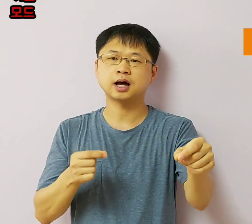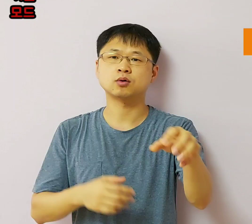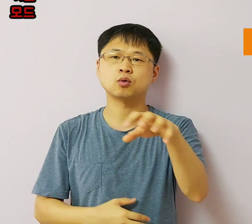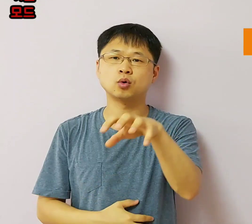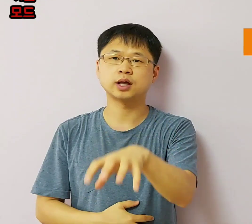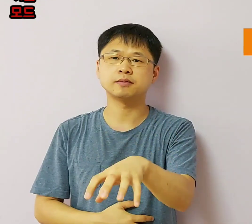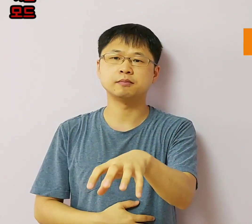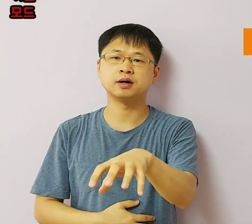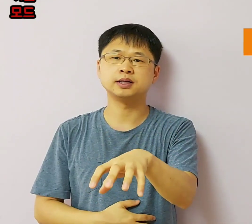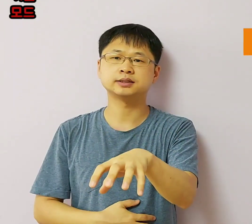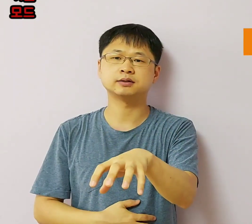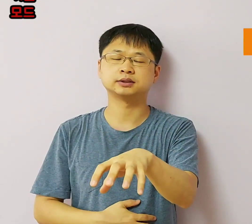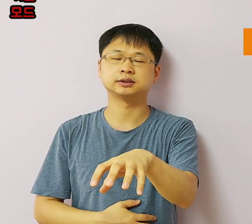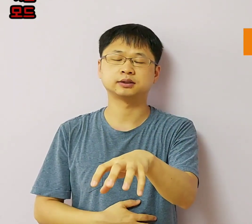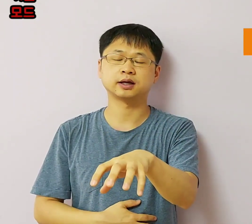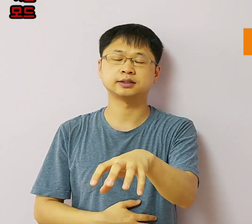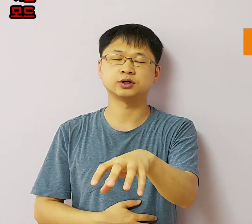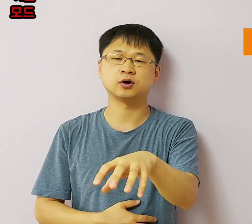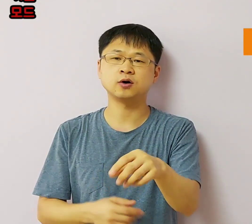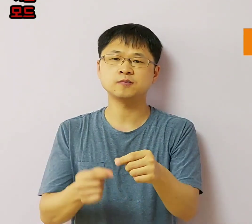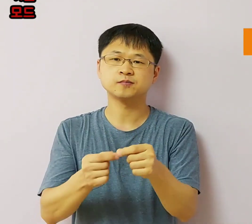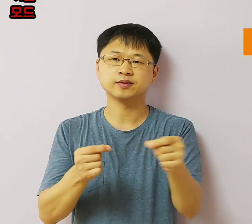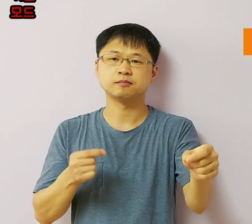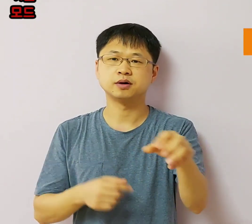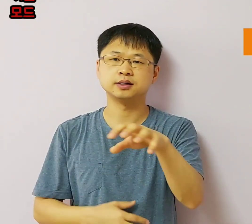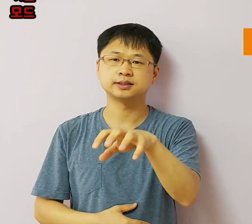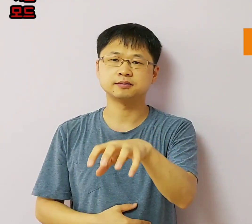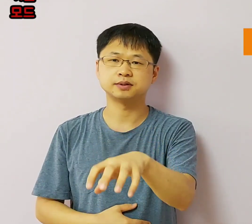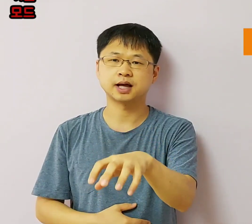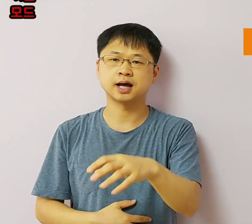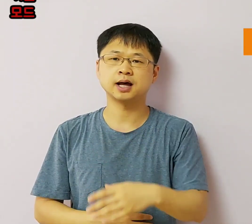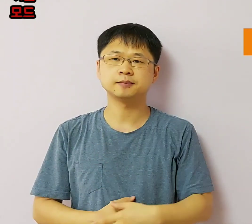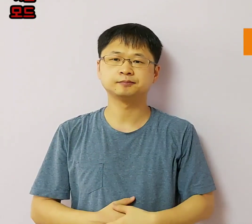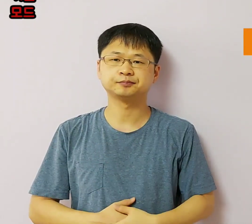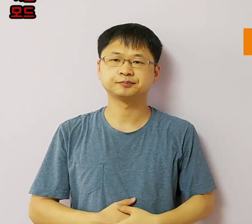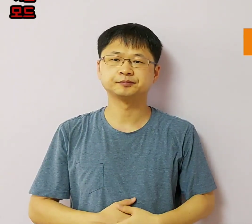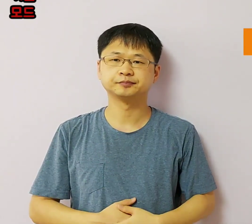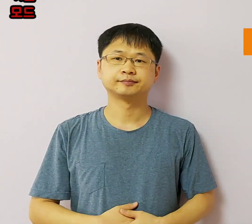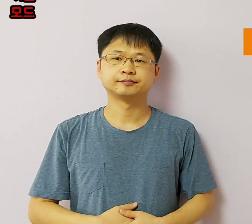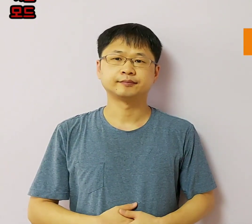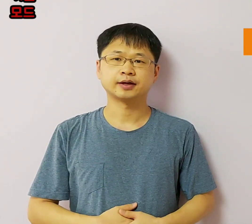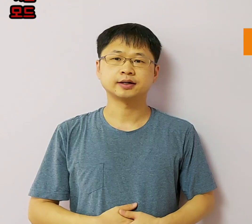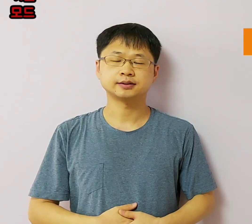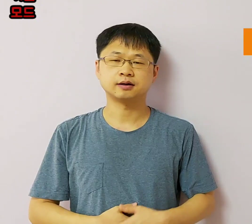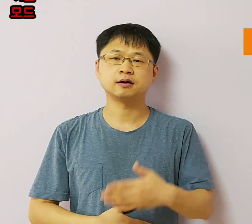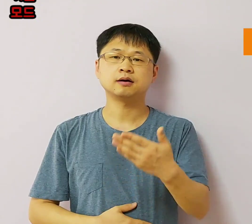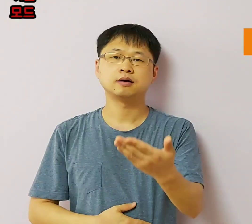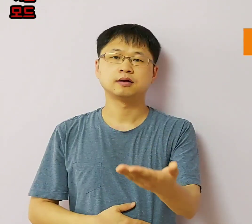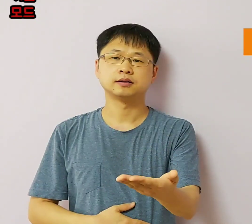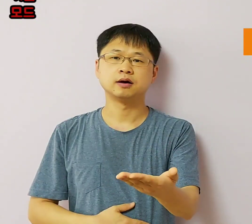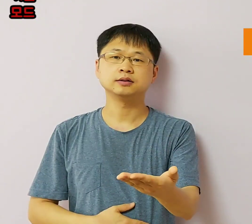하고 곧 하면 멀리서 되겠죠. 멀리서입니다. 네, 그래서